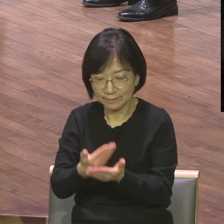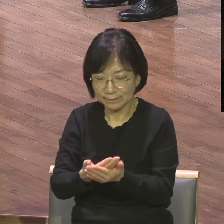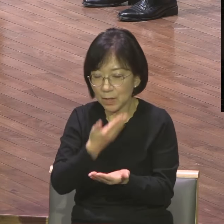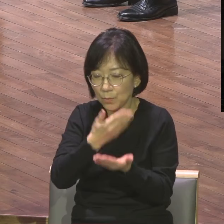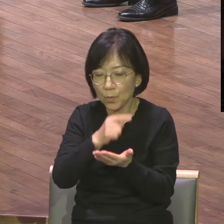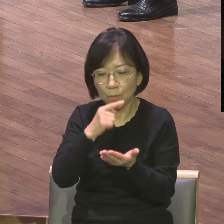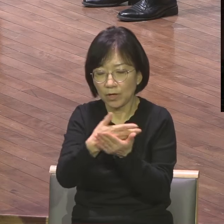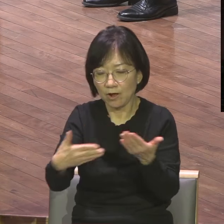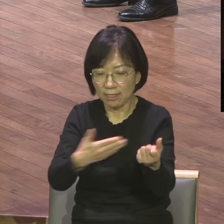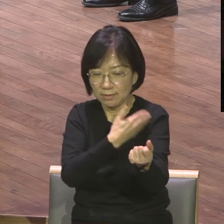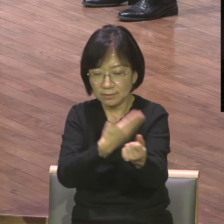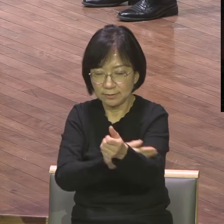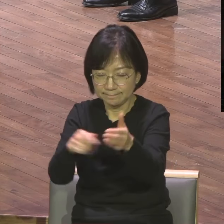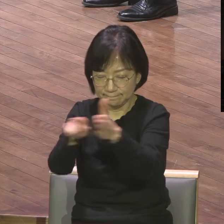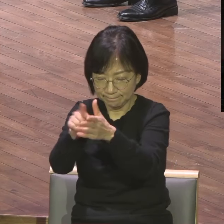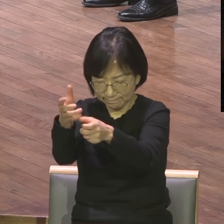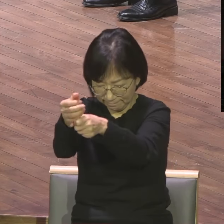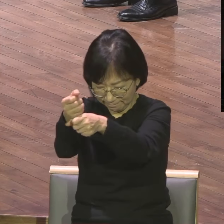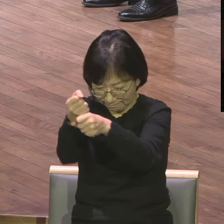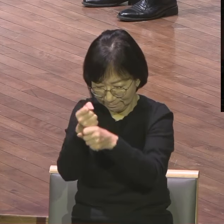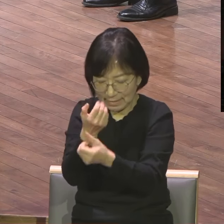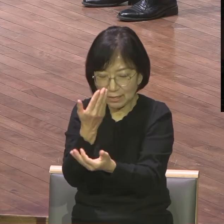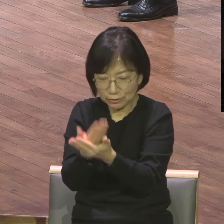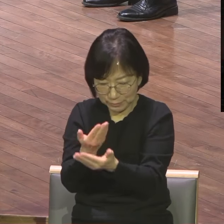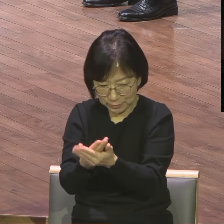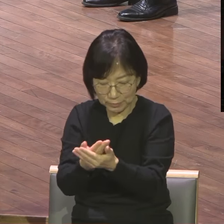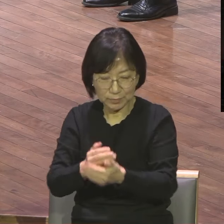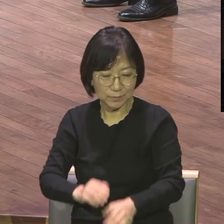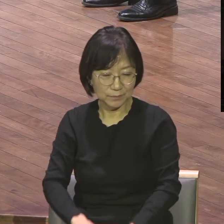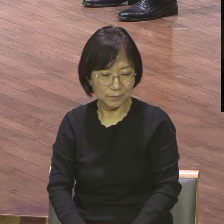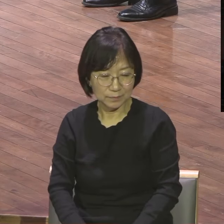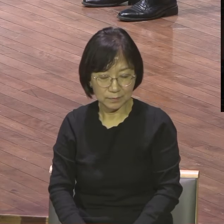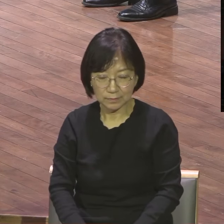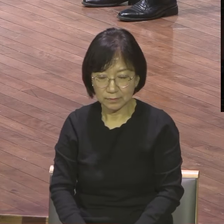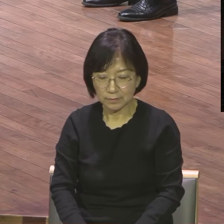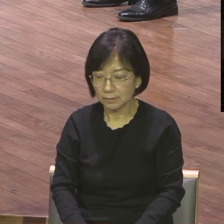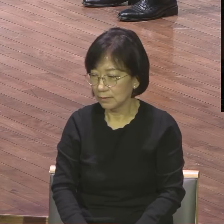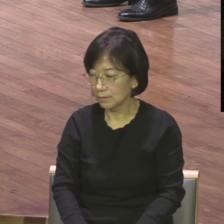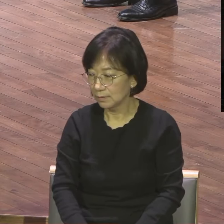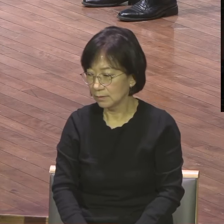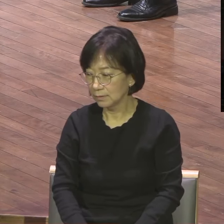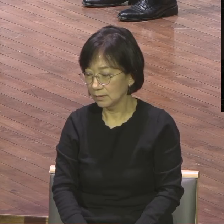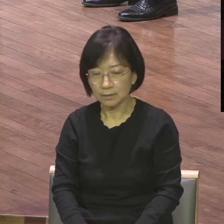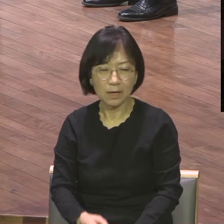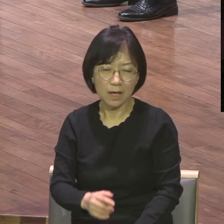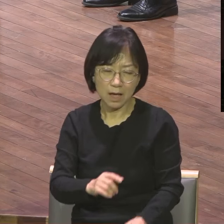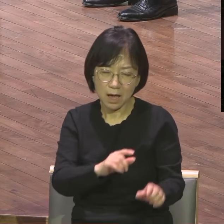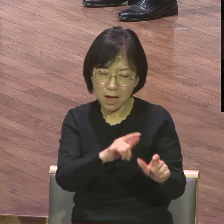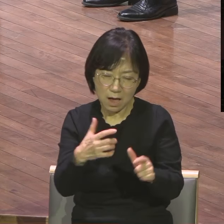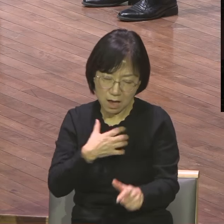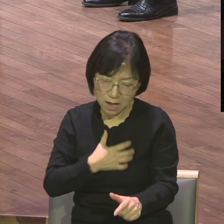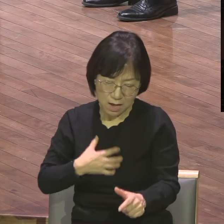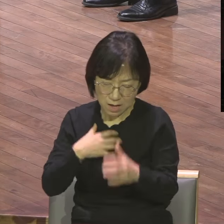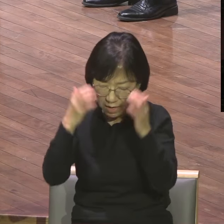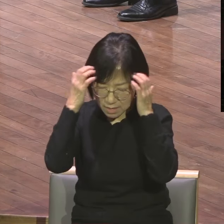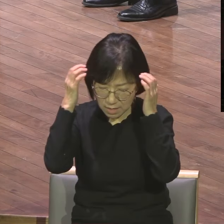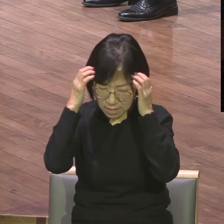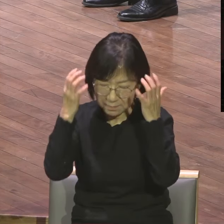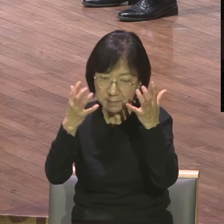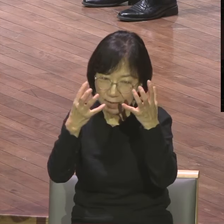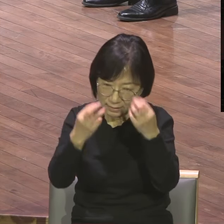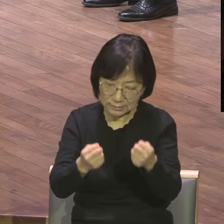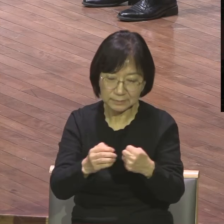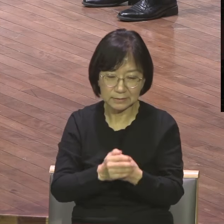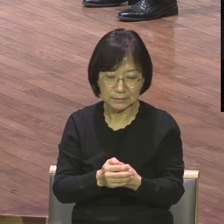하여 주옵소서. 여기 계신 분들에게 힘든 분들 너무 많습니다. 괴로운 분들 너무 많습니다. 물질의 문제 있습니다. 직장의 문제,